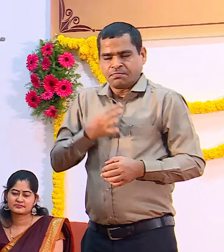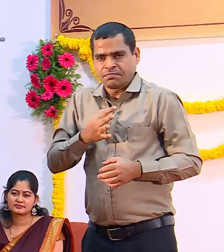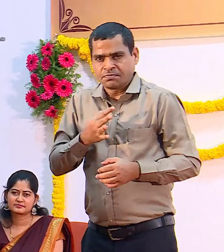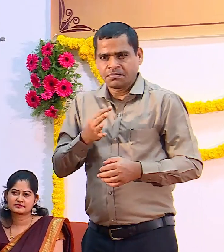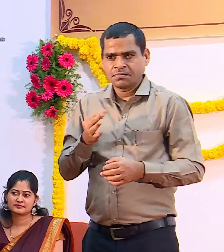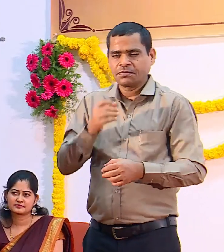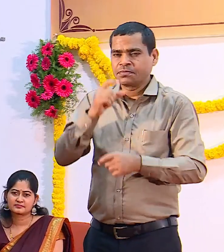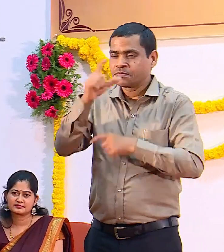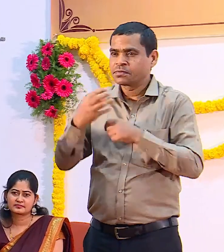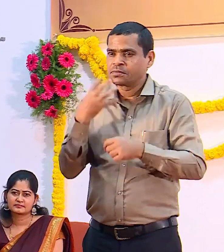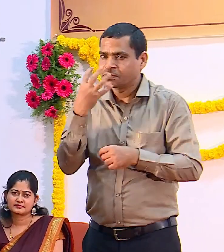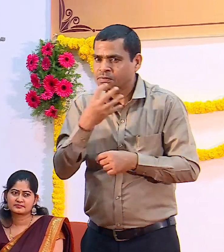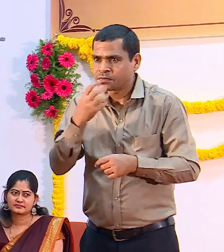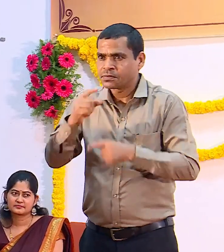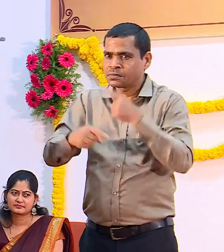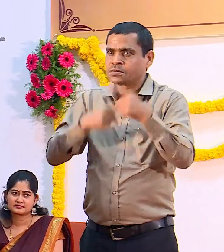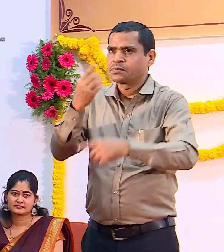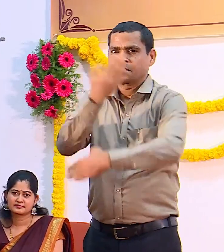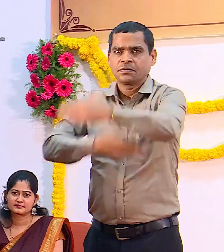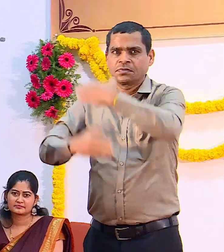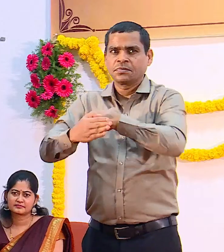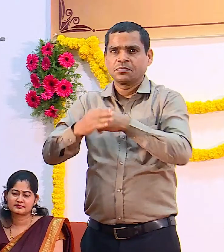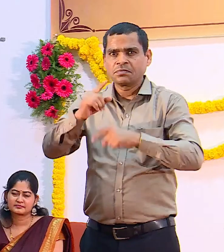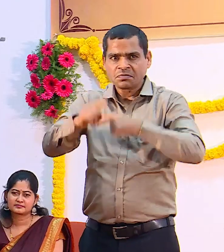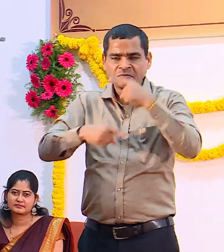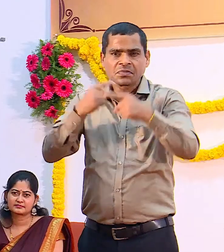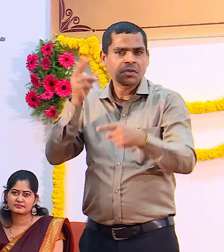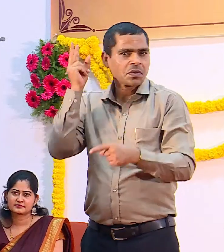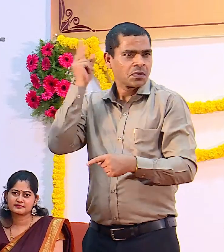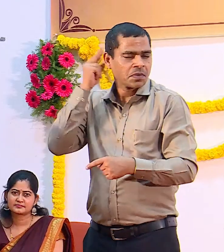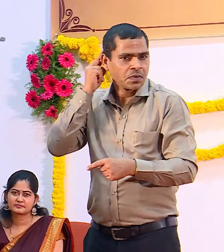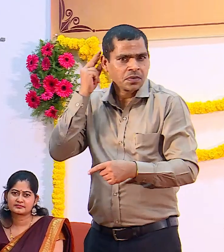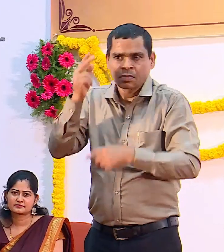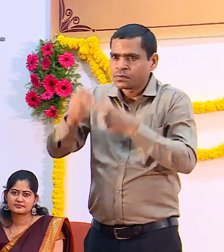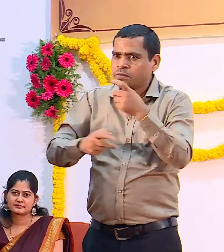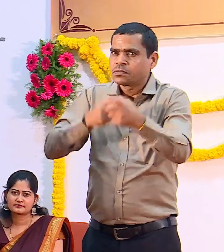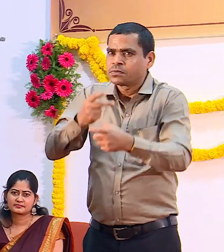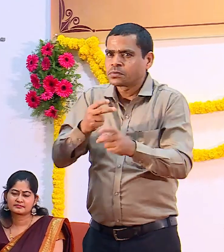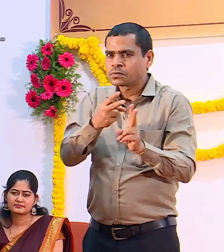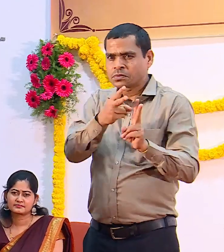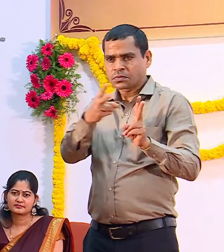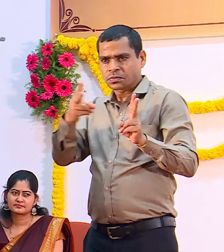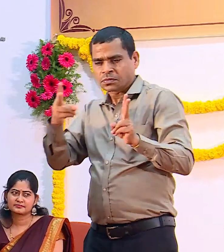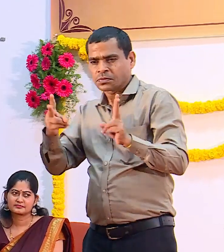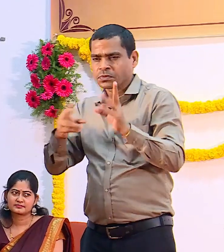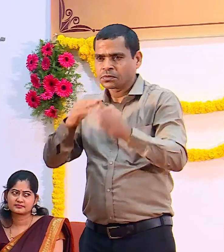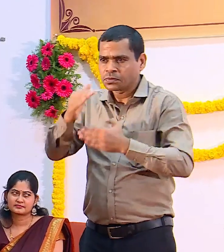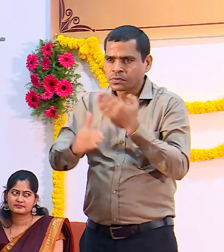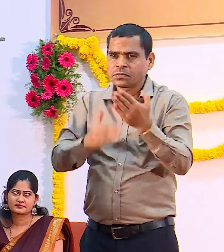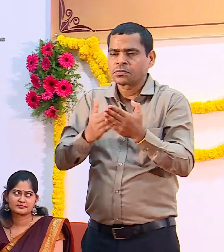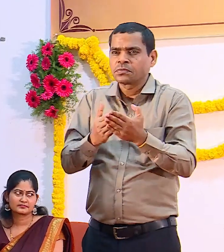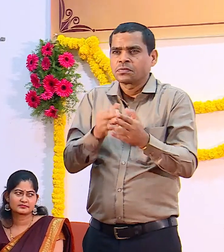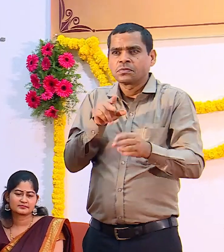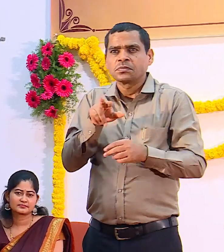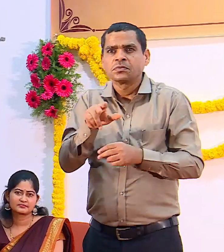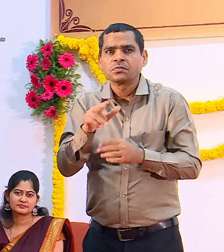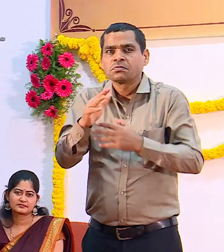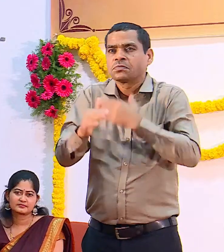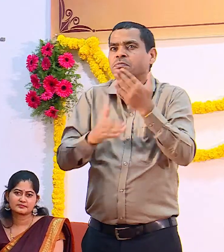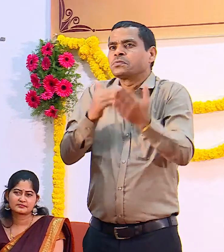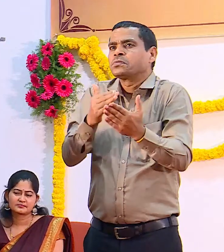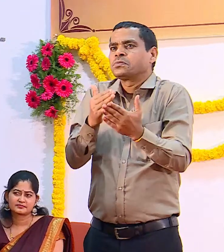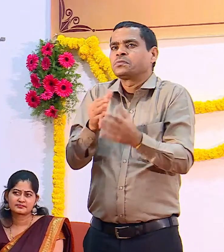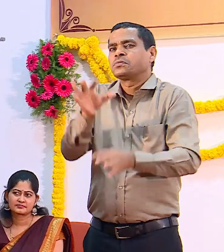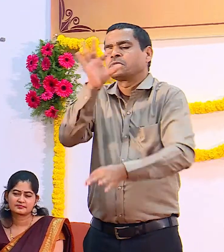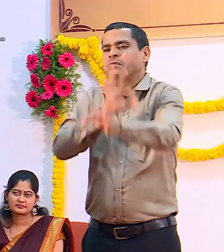स्टार्ट स्पीकिंग, सो दैट टेकिंग अवे देयर डिसेबिलिटी थ्रू कॉचलियर इम्प्लांट एंड थ्रू अदर मीन्स, सो दैट दे